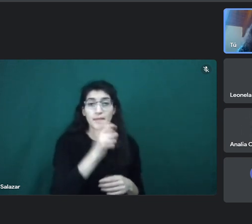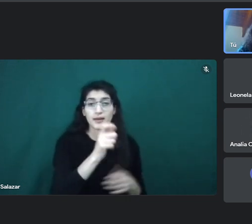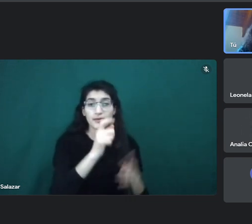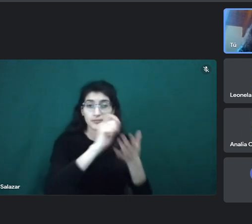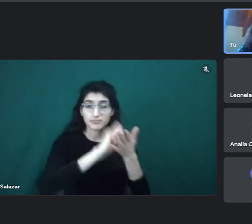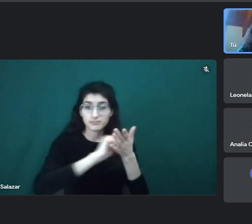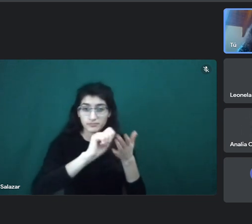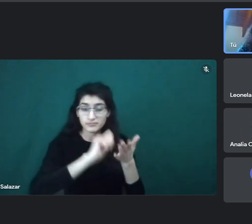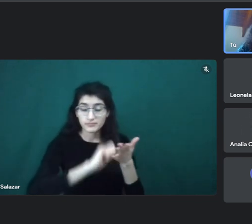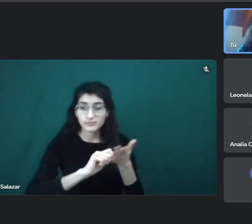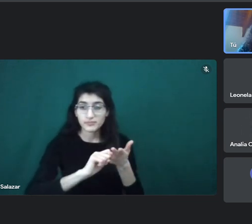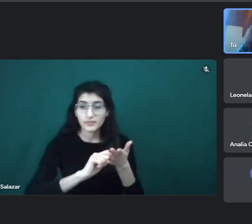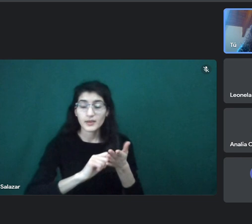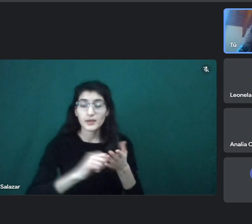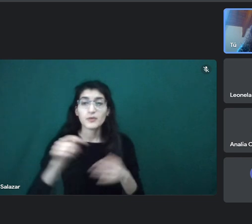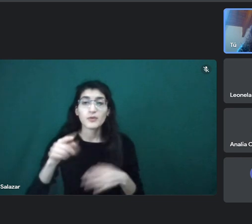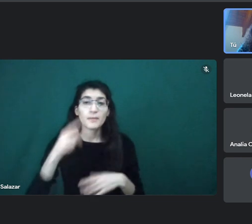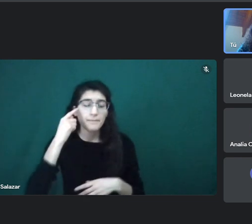ese lugar, ¿sí?